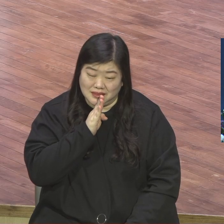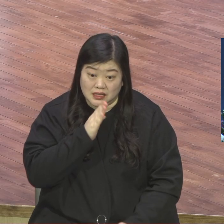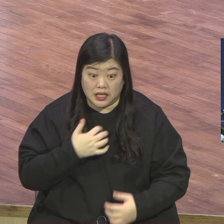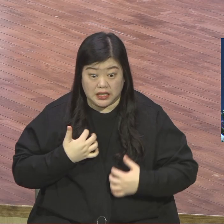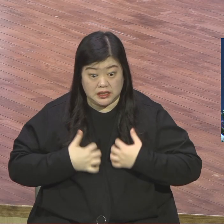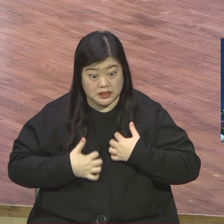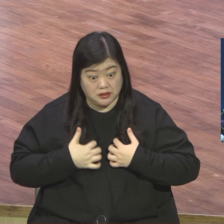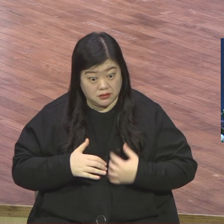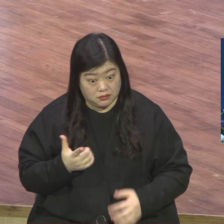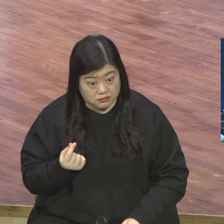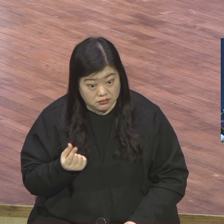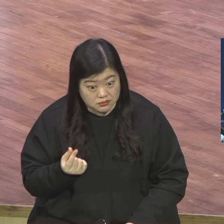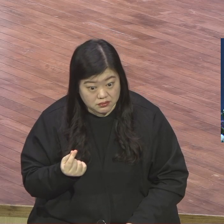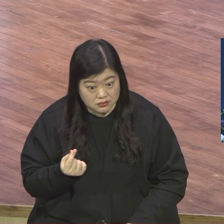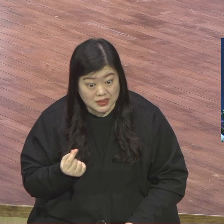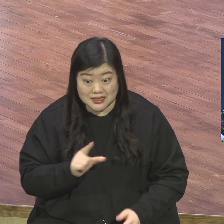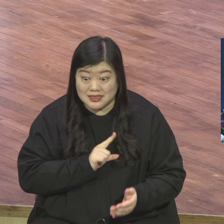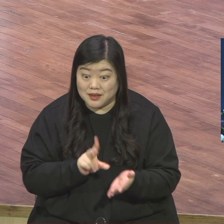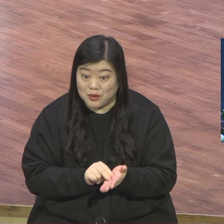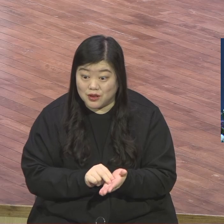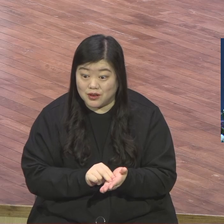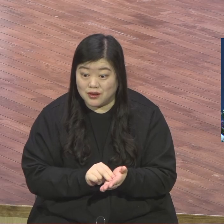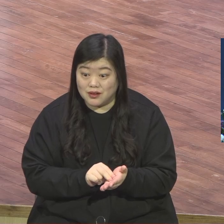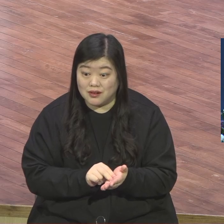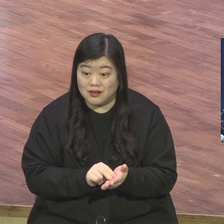라는 제목을 정했는데